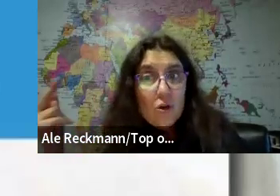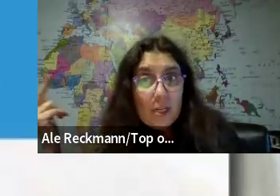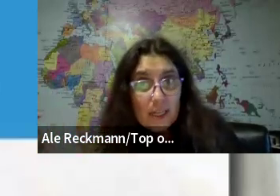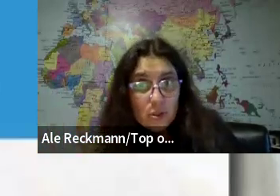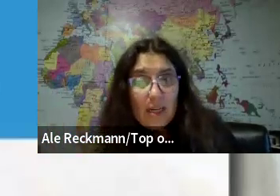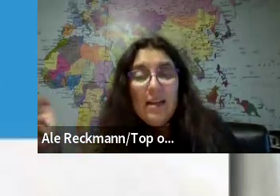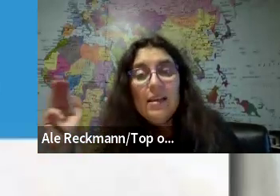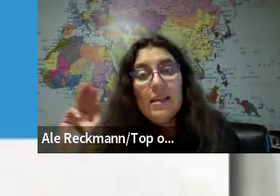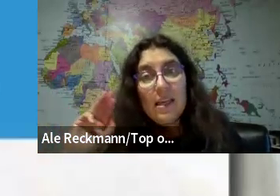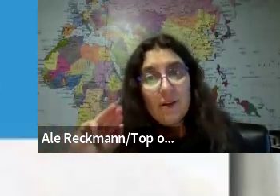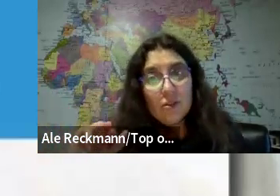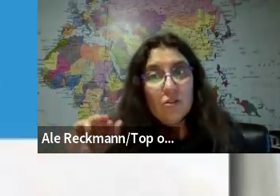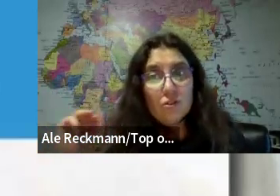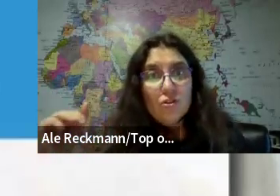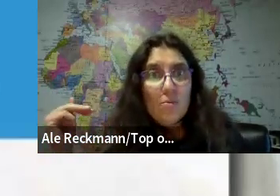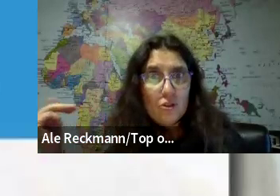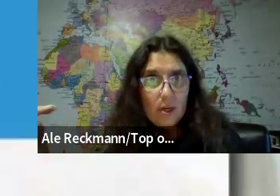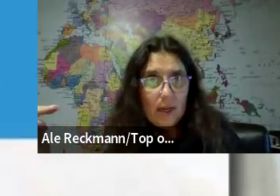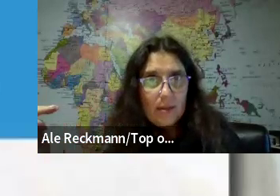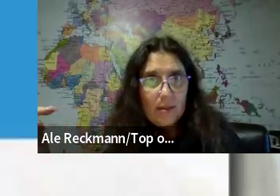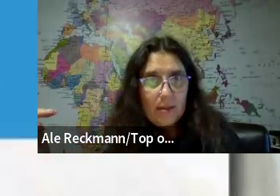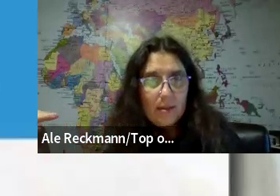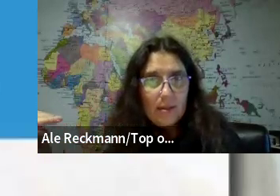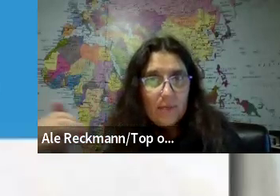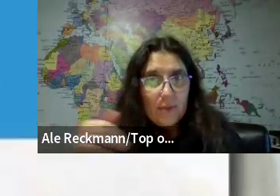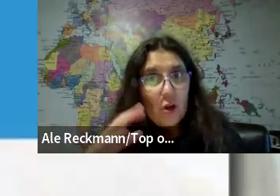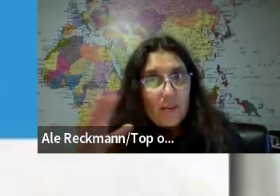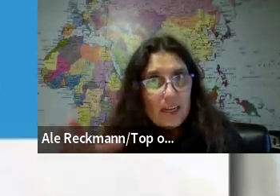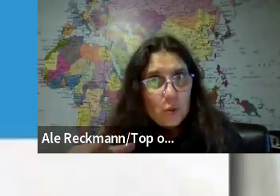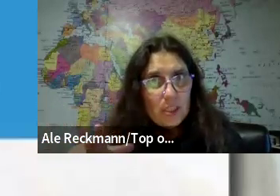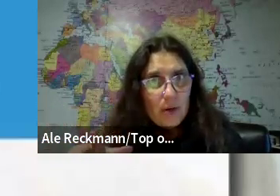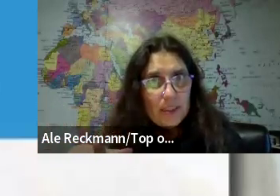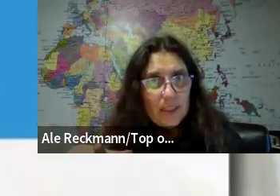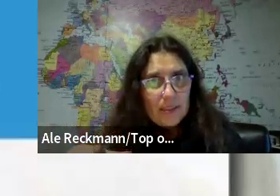sensorial o comunicacional y el factor socioemocional. ¿Los habían escuchado antes?